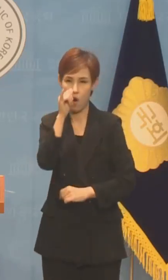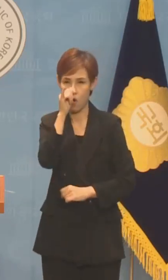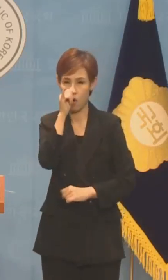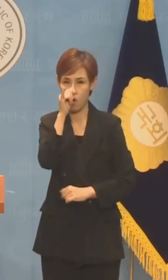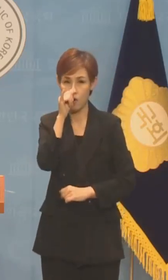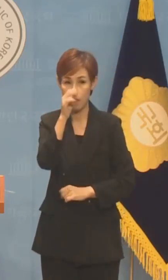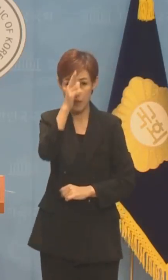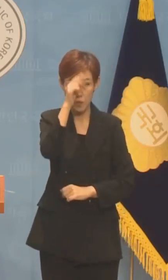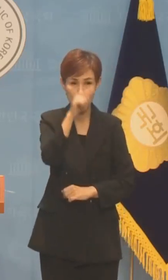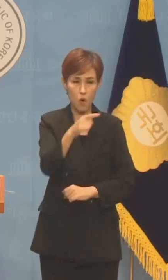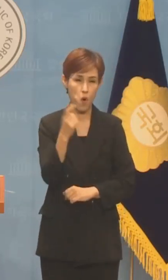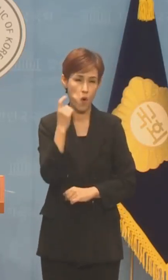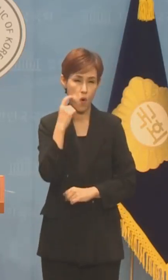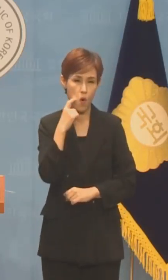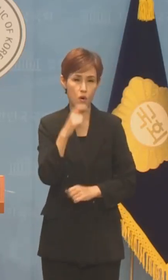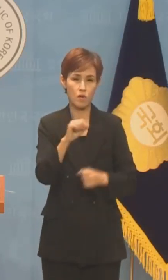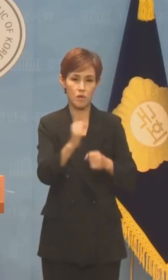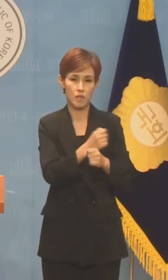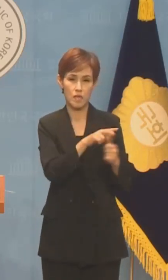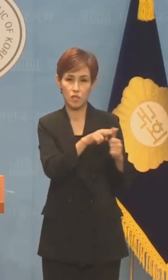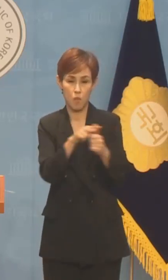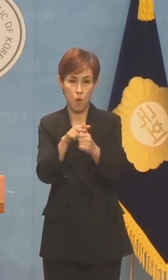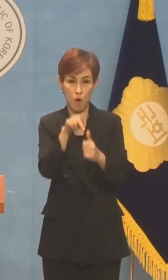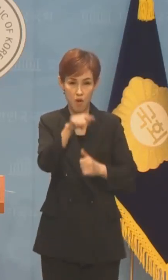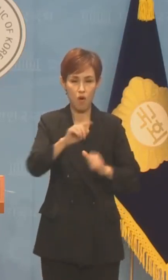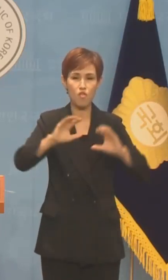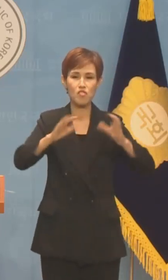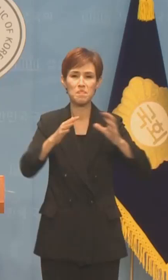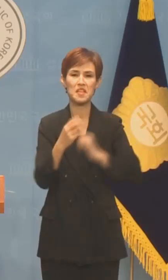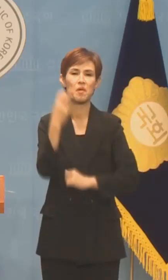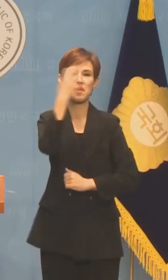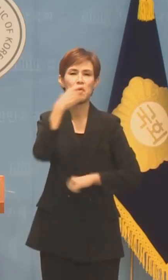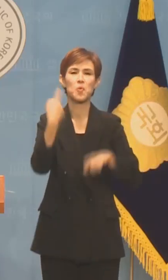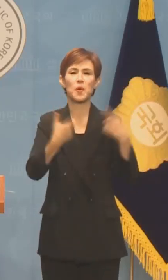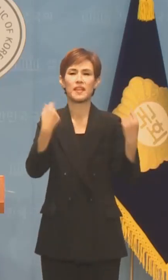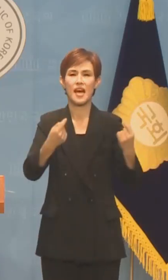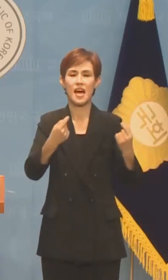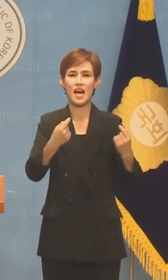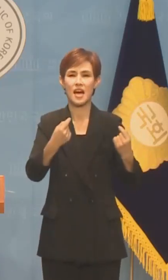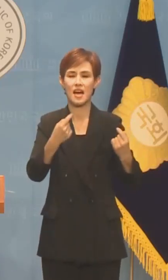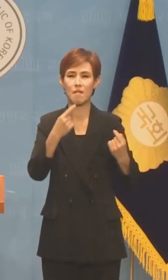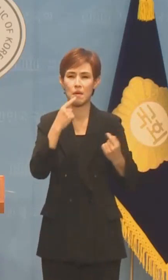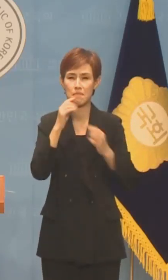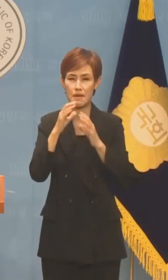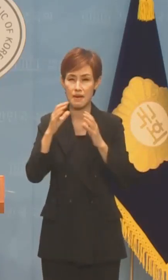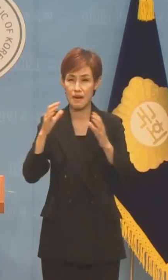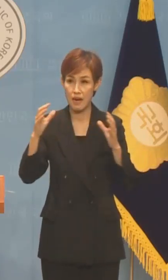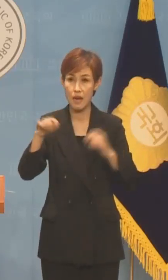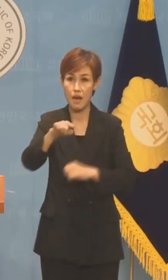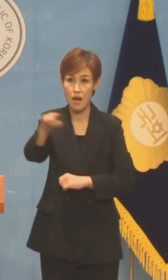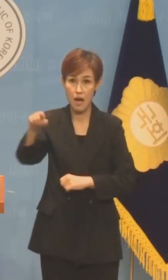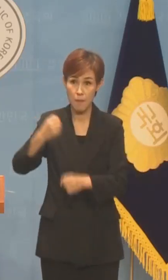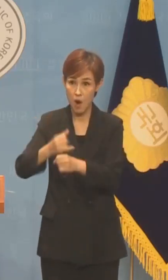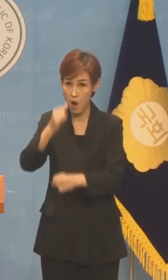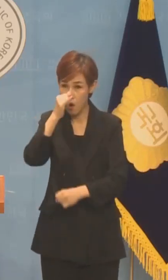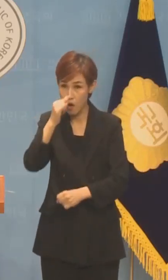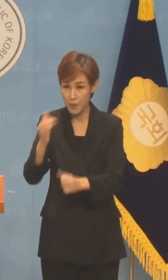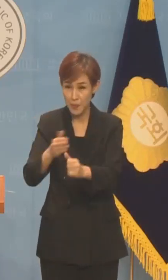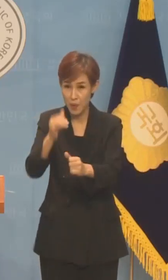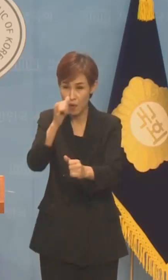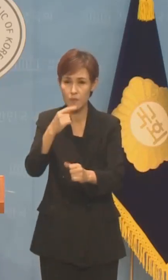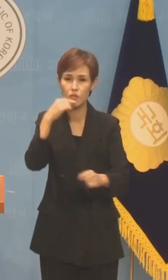민주파출소의 허위 조작 정보 대응을 국민 검열이라며 왜곡하고 여론을 호도하려는 시도는 민주주의를